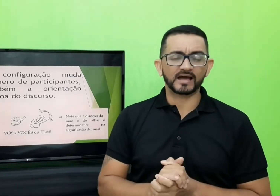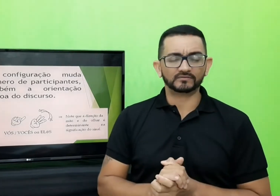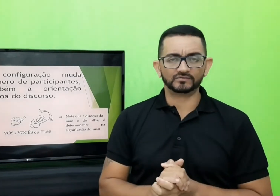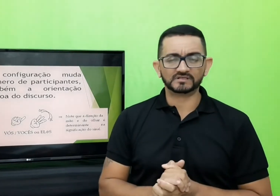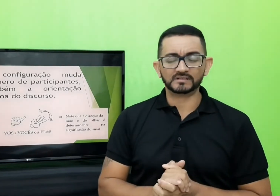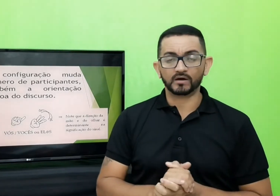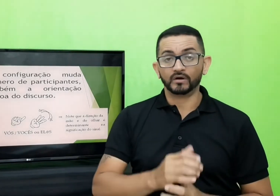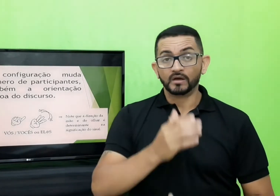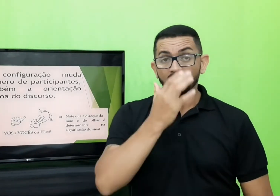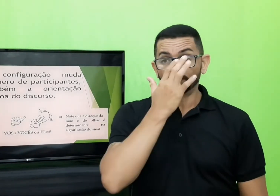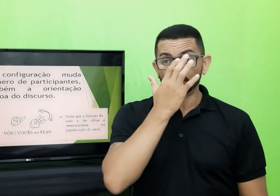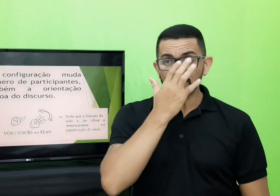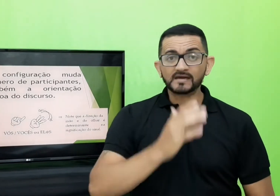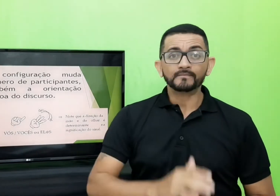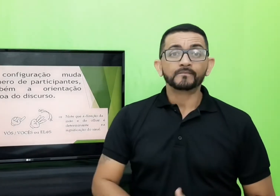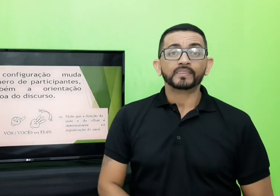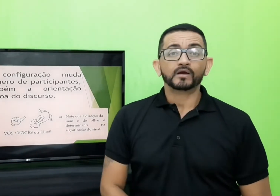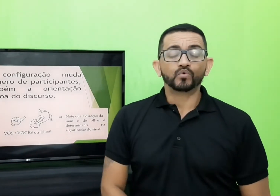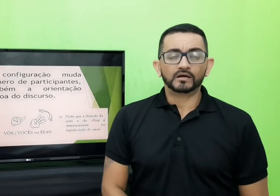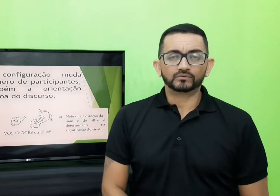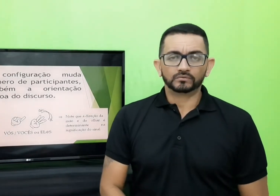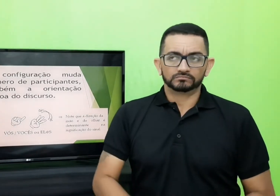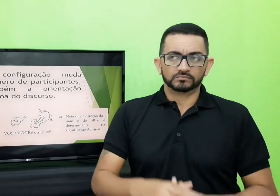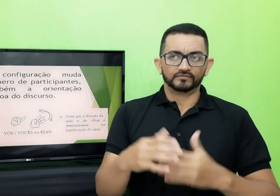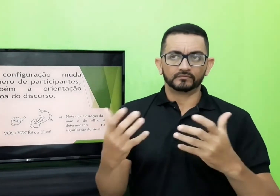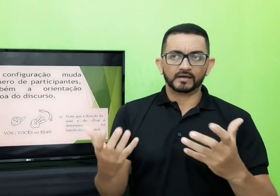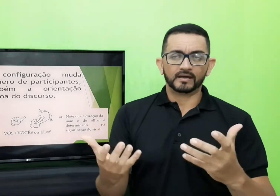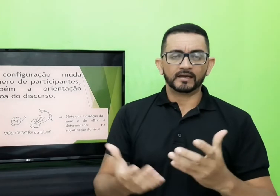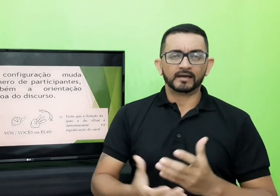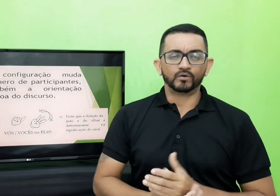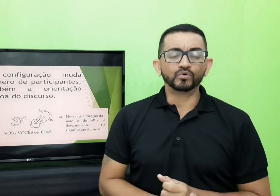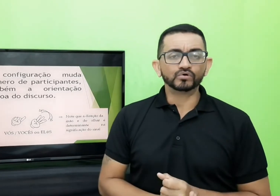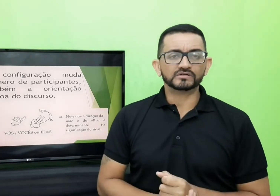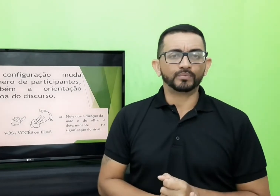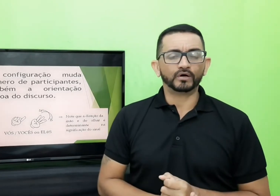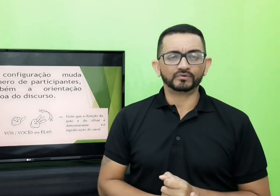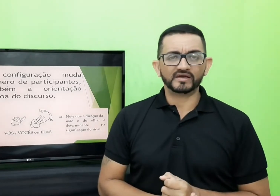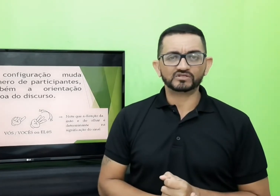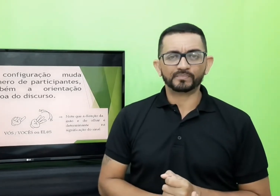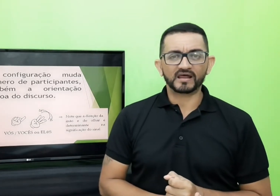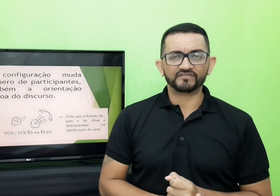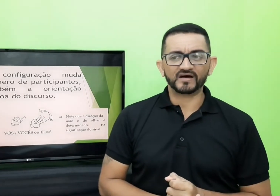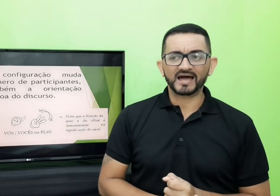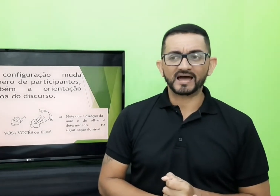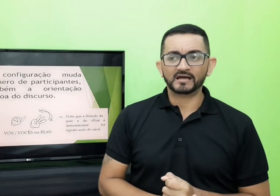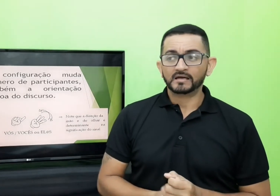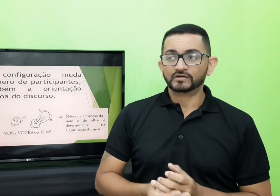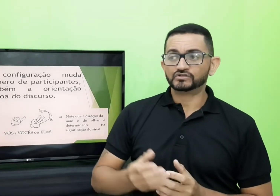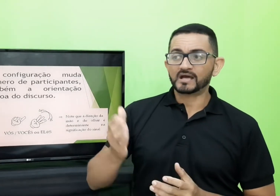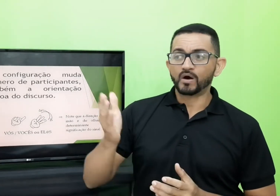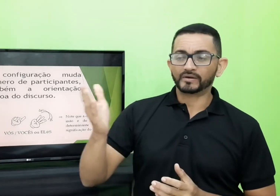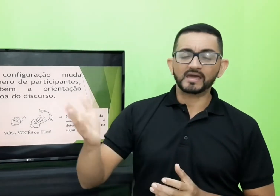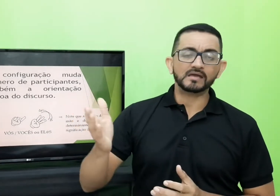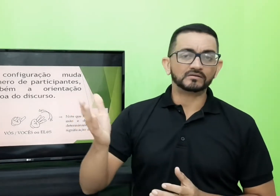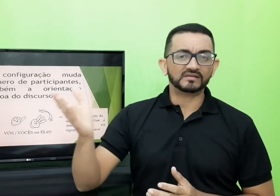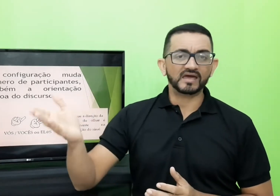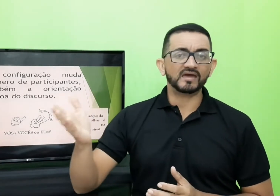significado do sinal. Você, quando usa o português para falar de alguém, dele